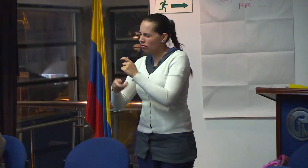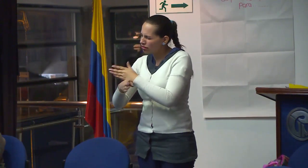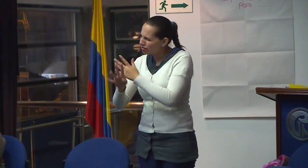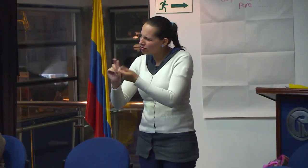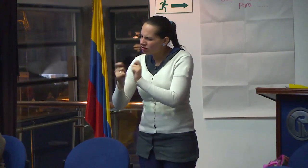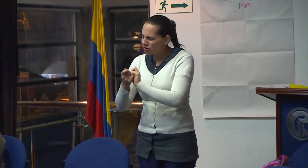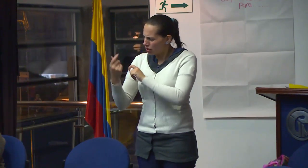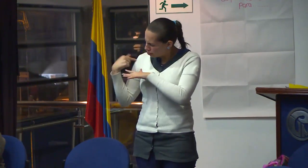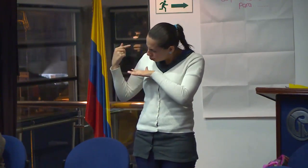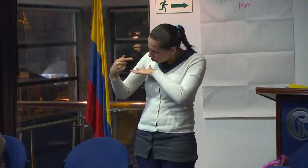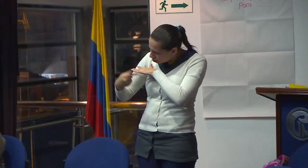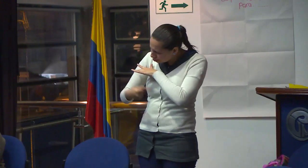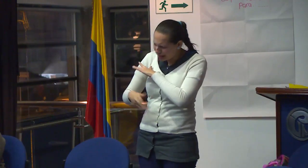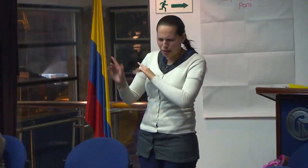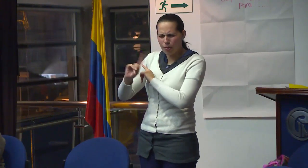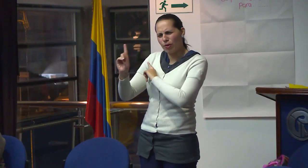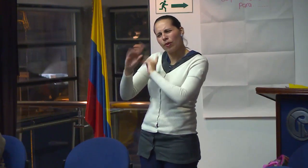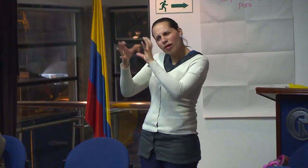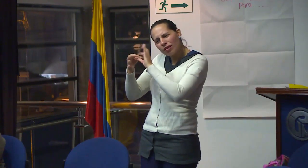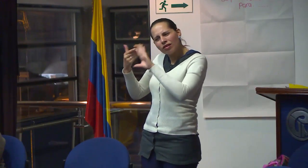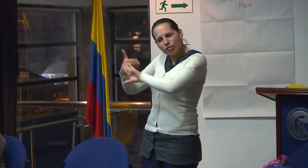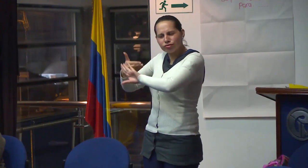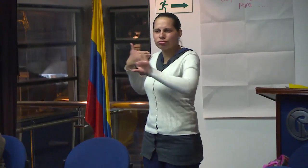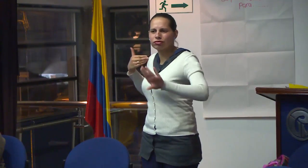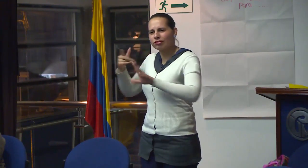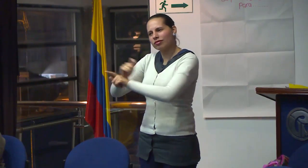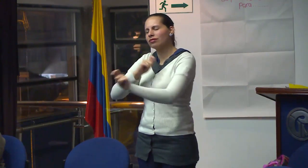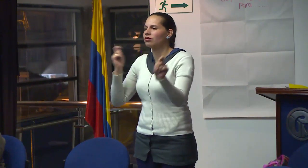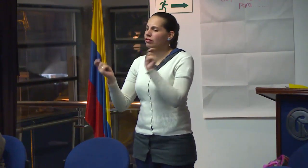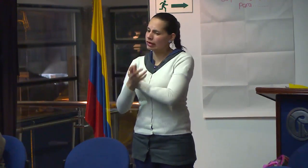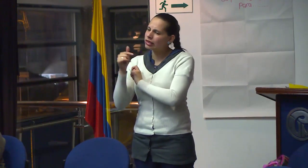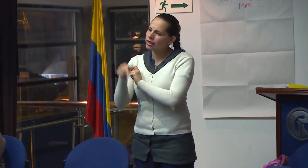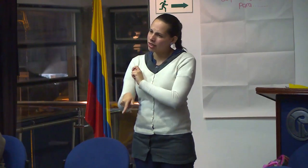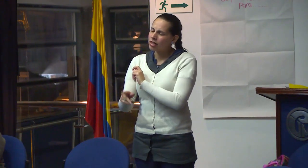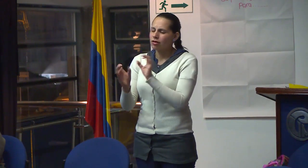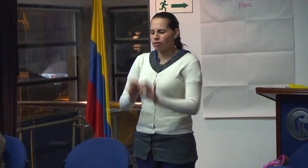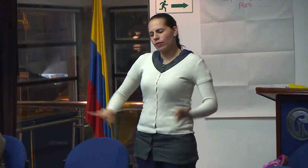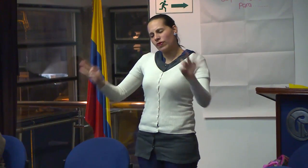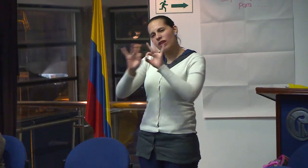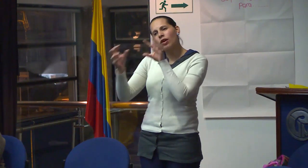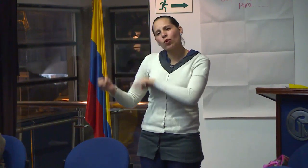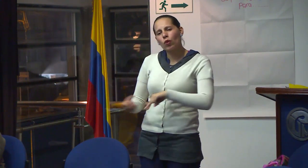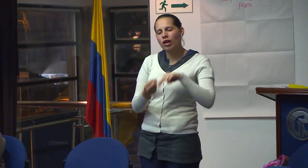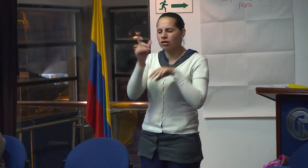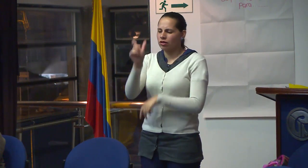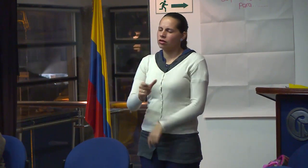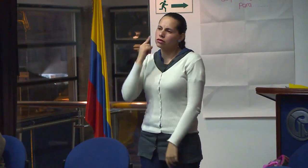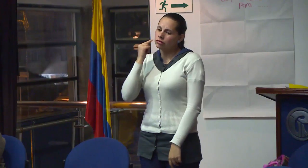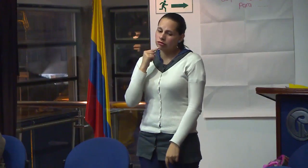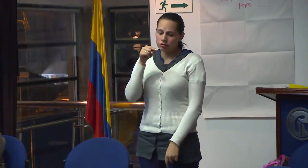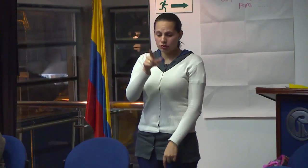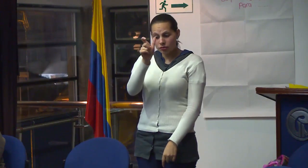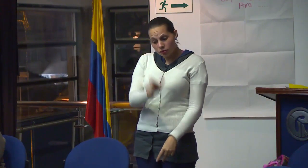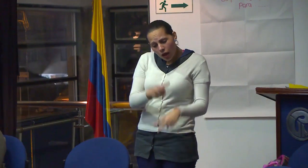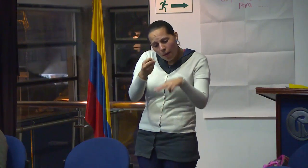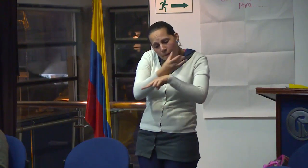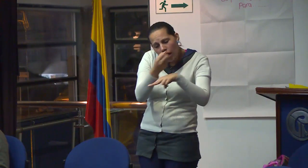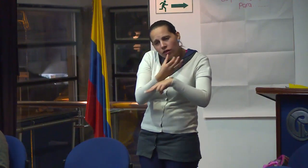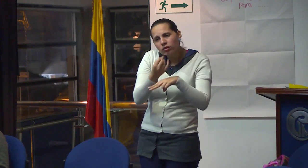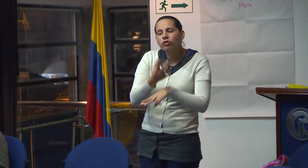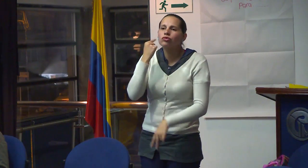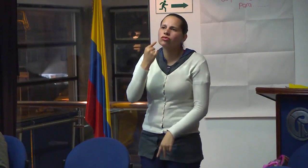que traigo. Y ese paso es importante en la educación del sordo, que los maestros sordos rompan